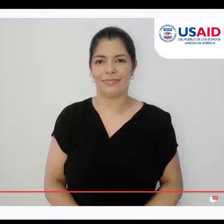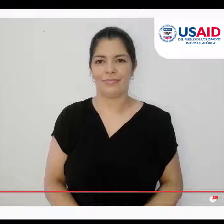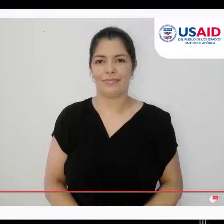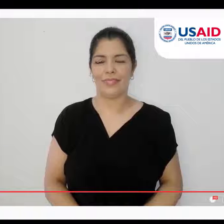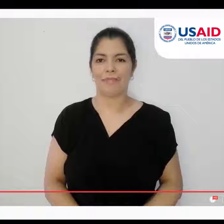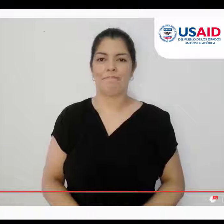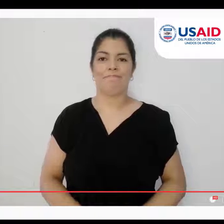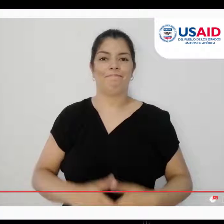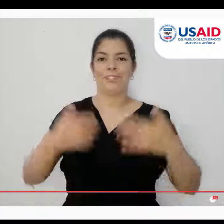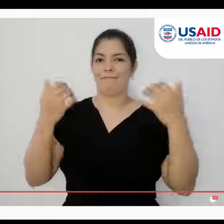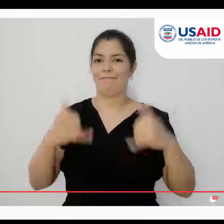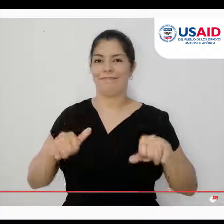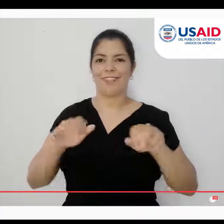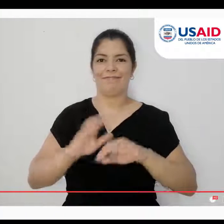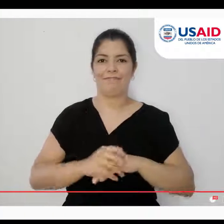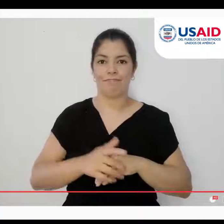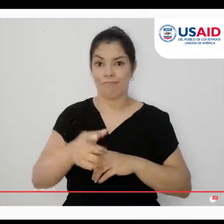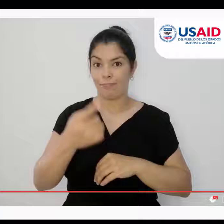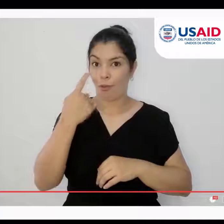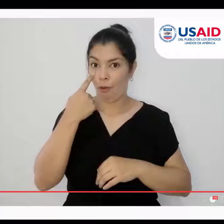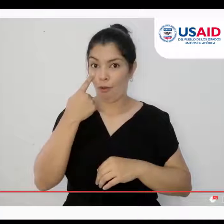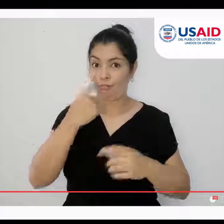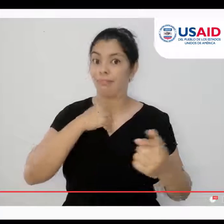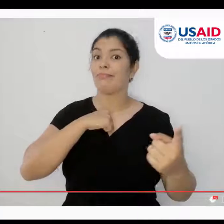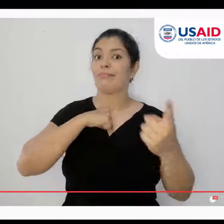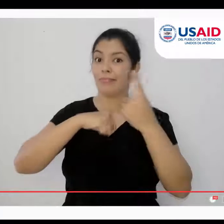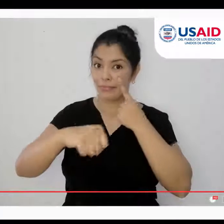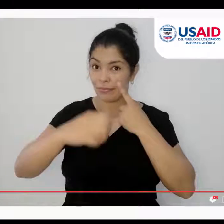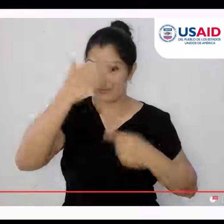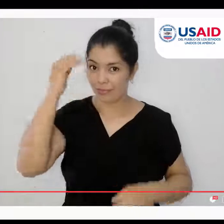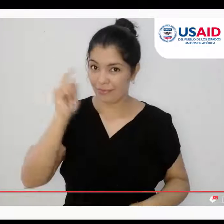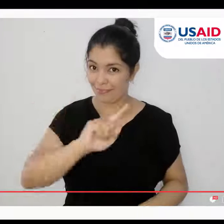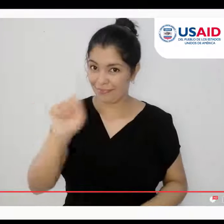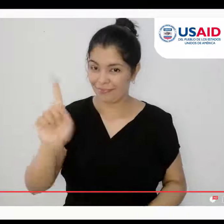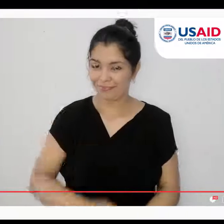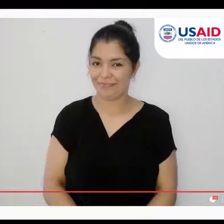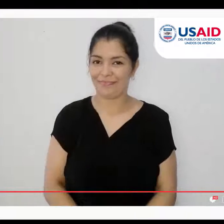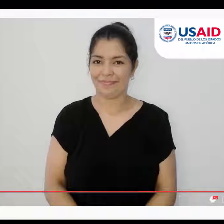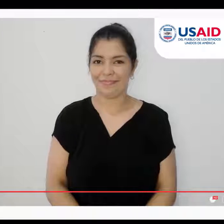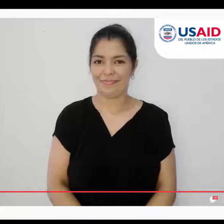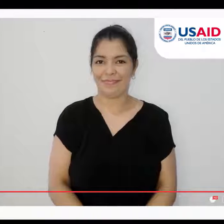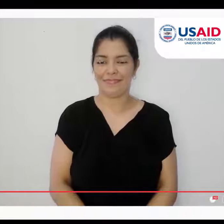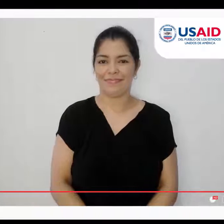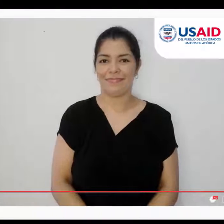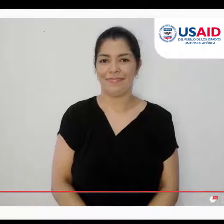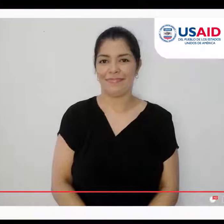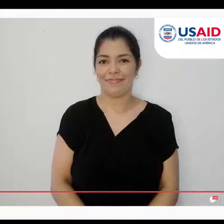Bueno, y esto es todo por hoy. No se les olvide que debemos estar en la jugada por nuestros derechos.